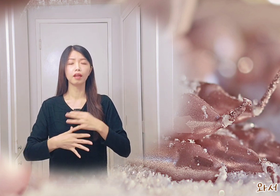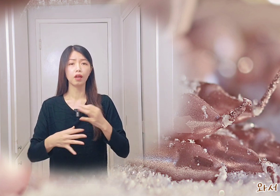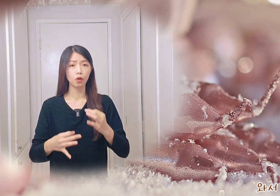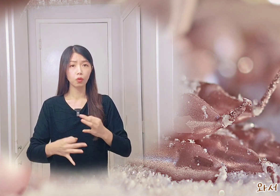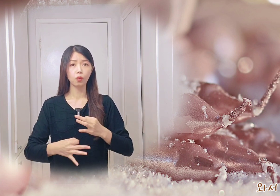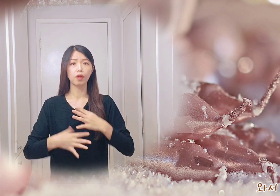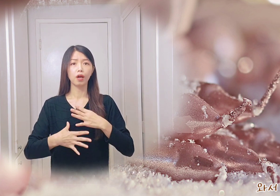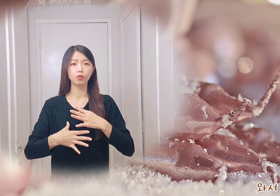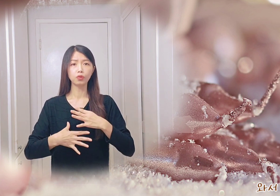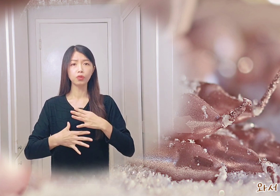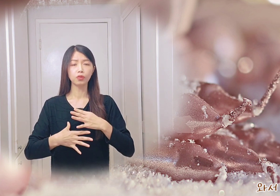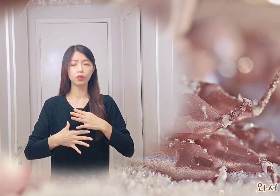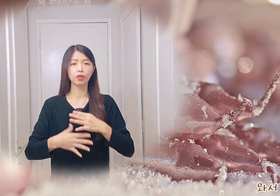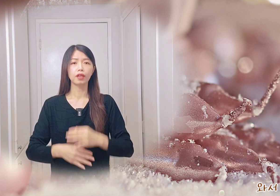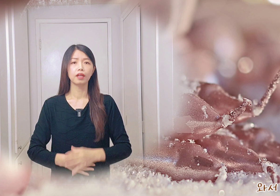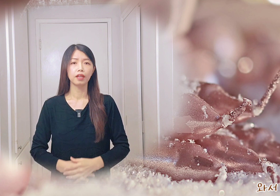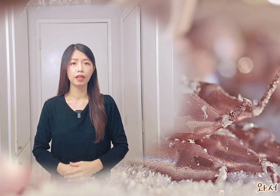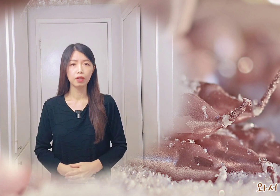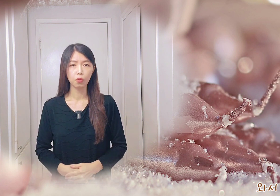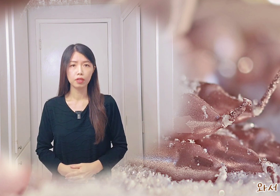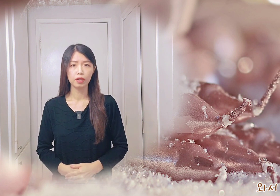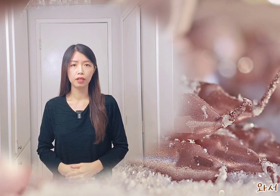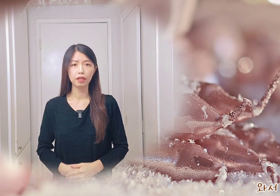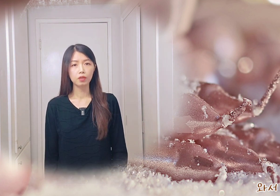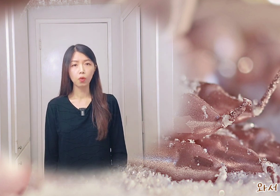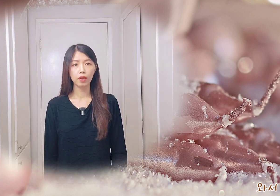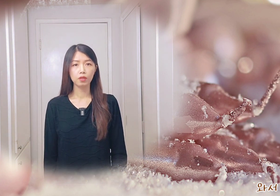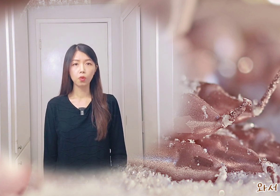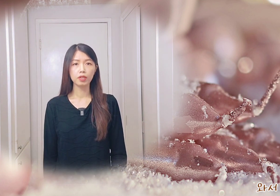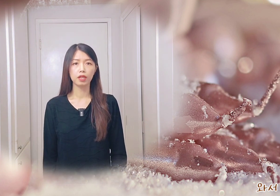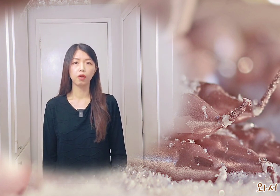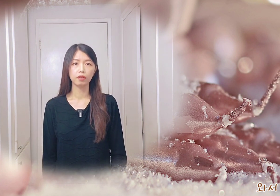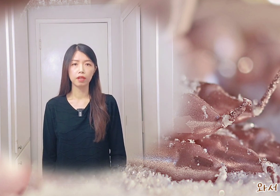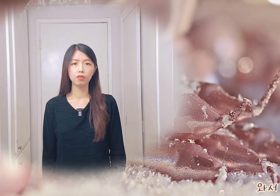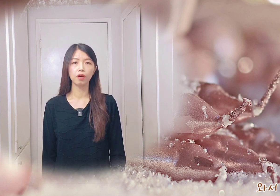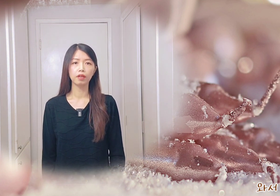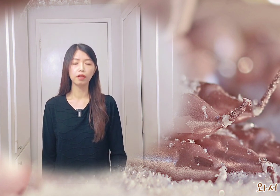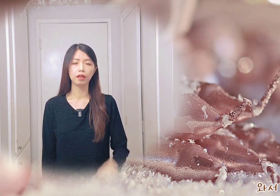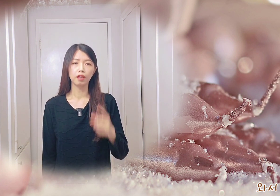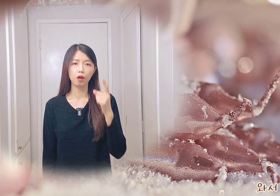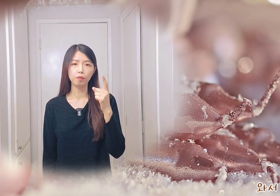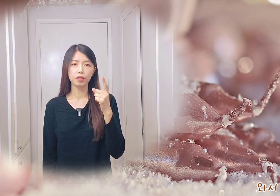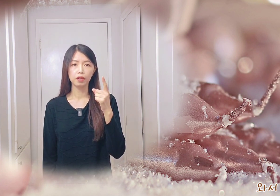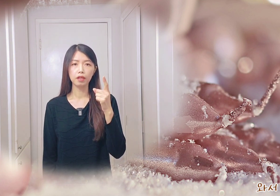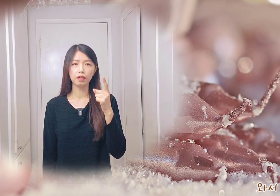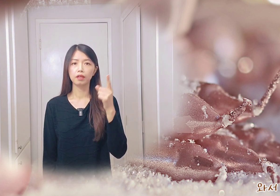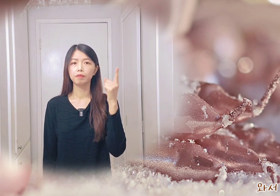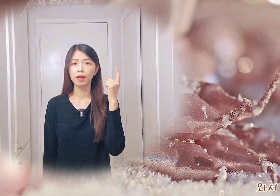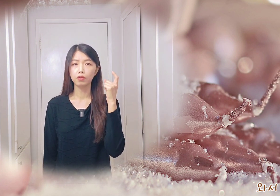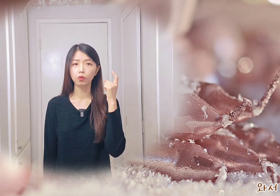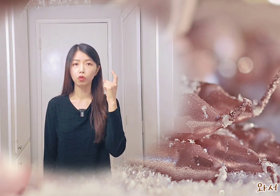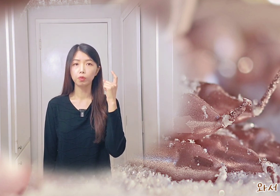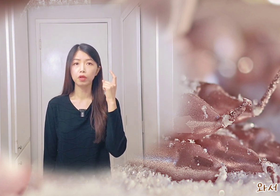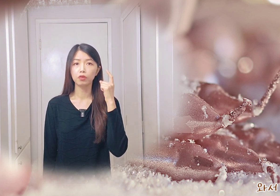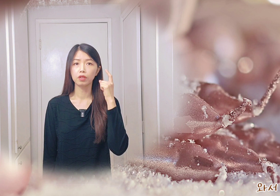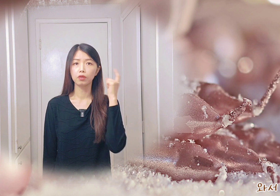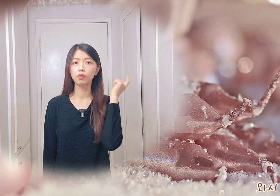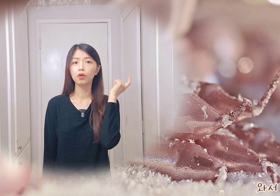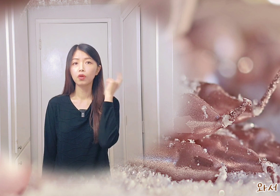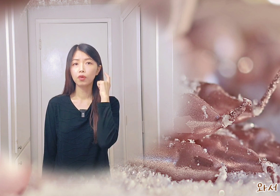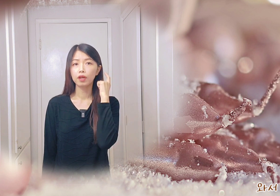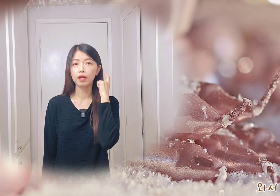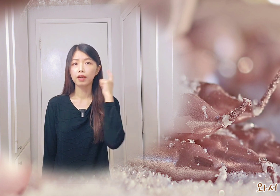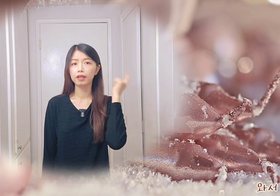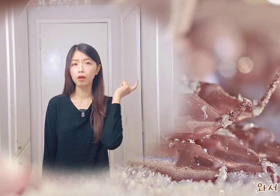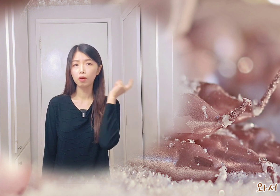놀라다, 놀라운 이 소식을, 소리, 소식 이런 뜻의 수어는 검지를 반 정도 구부려